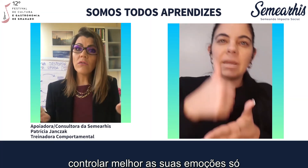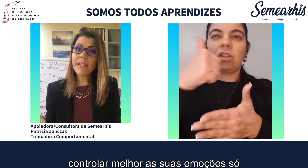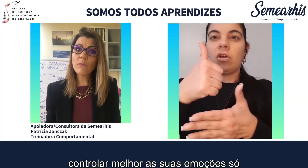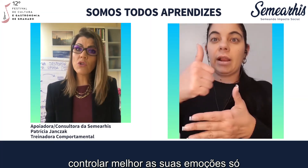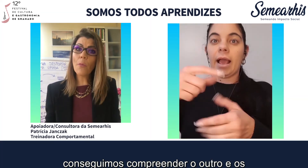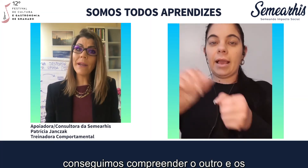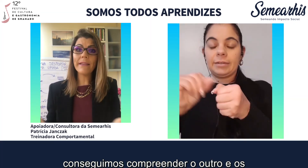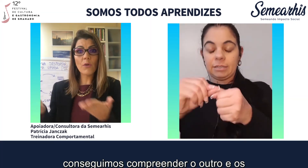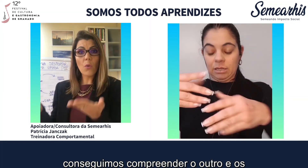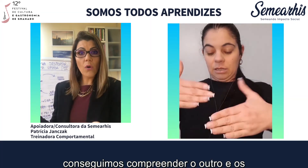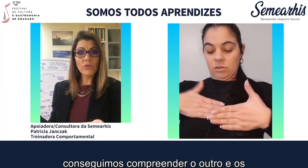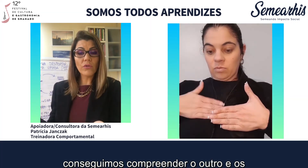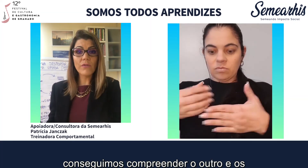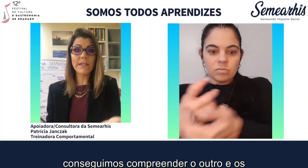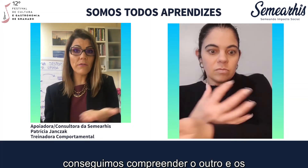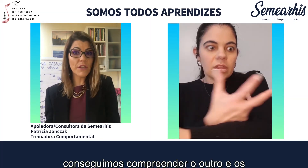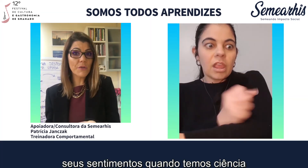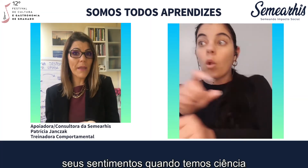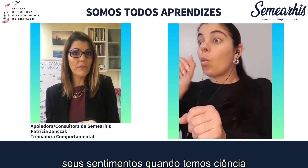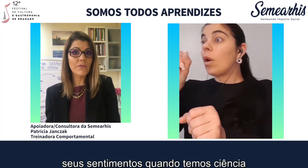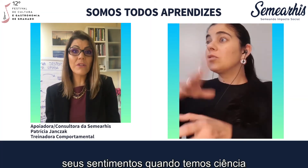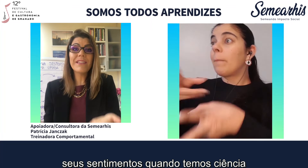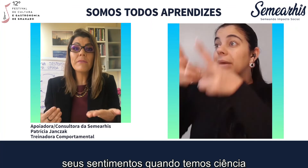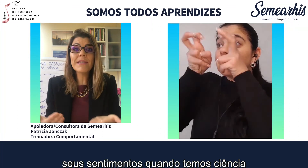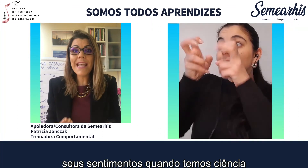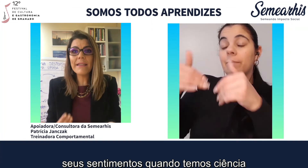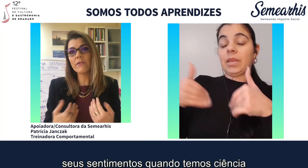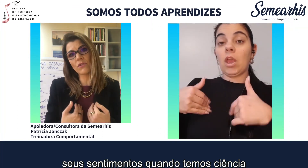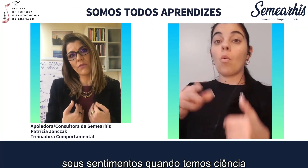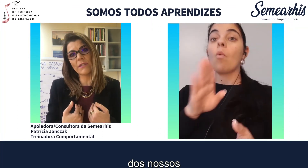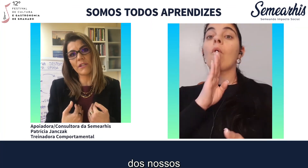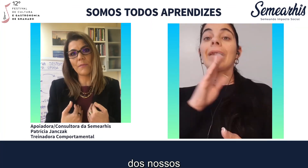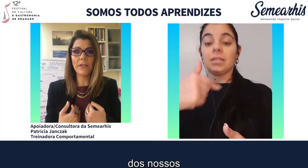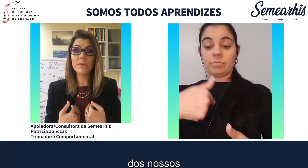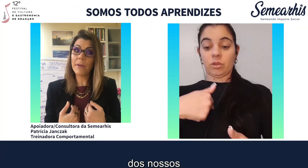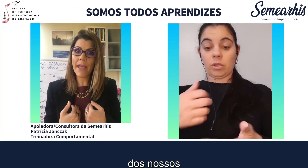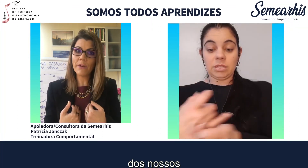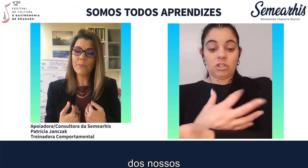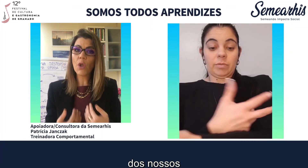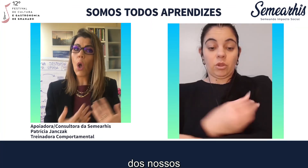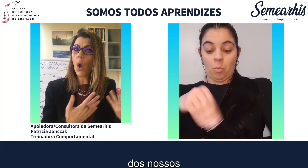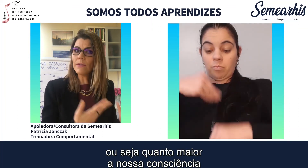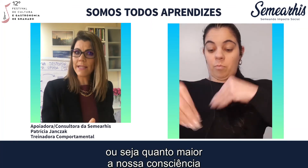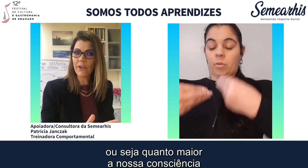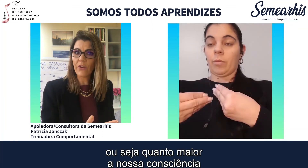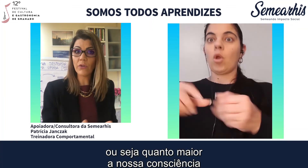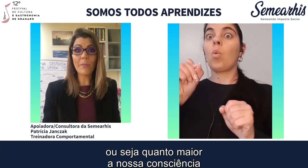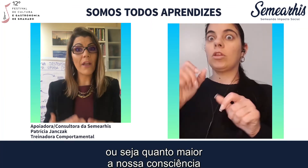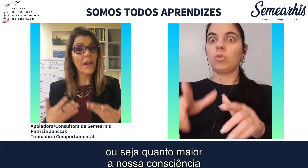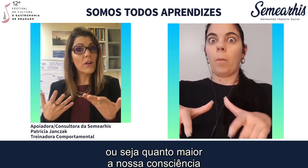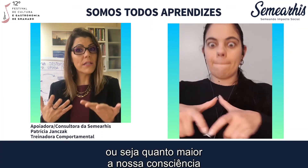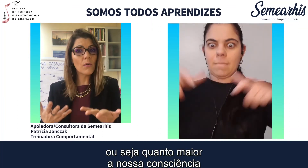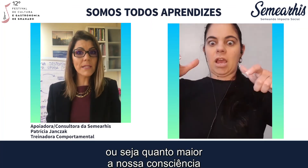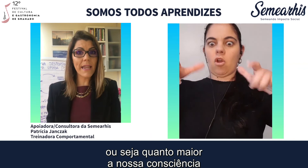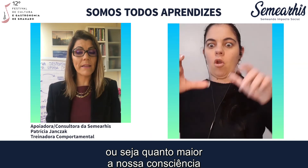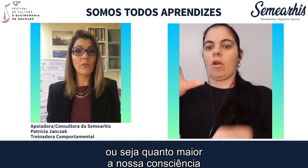Só conseguimos compreender o outro e os seus sentimentos quando temos ciência dos nossos sentimentos primeiro. Ou seja, quanto maior